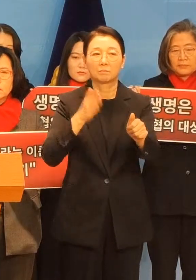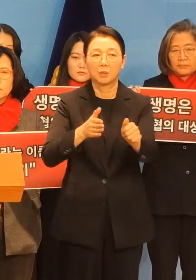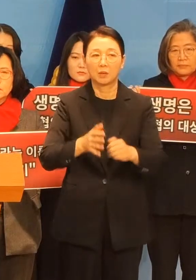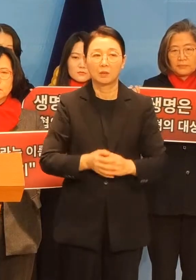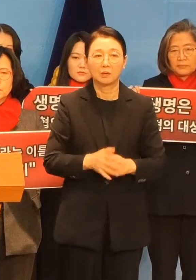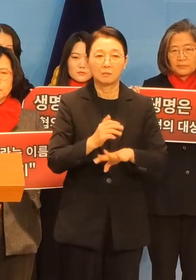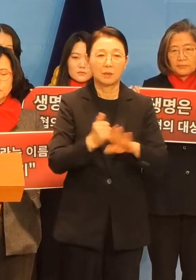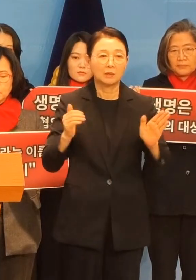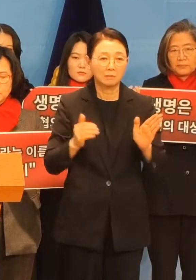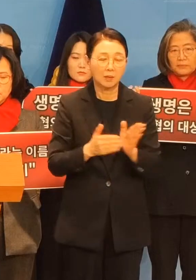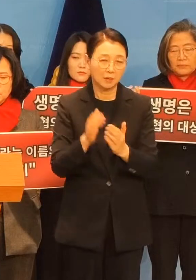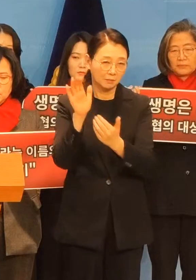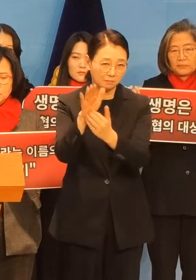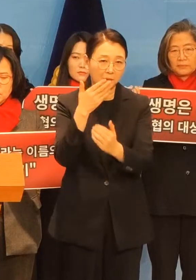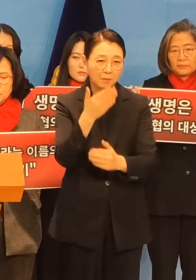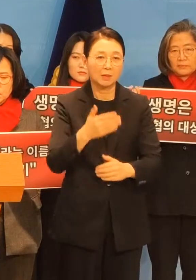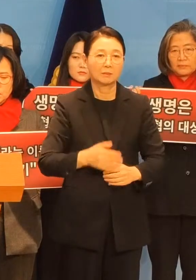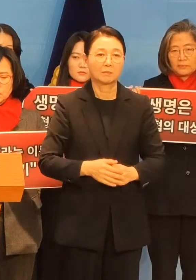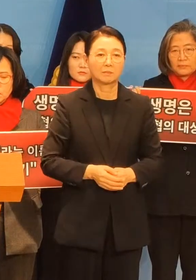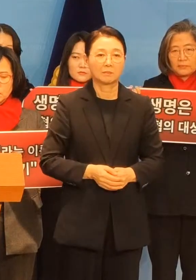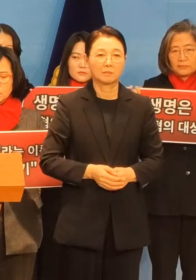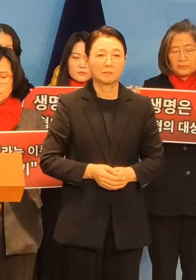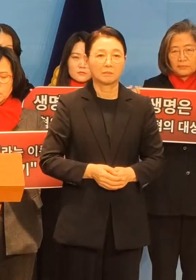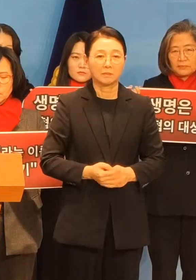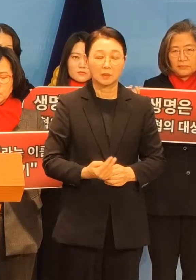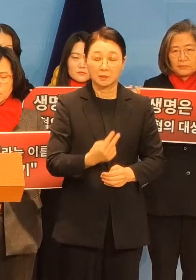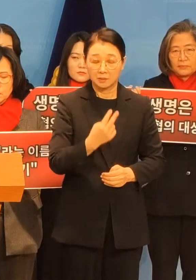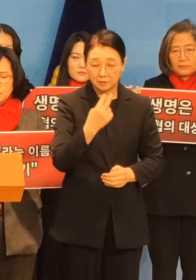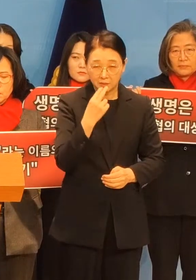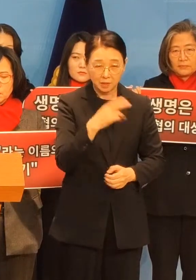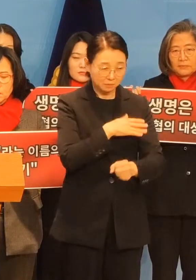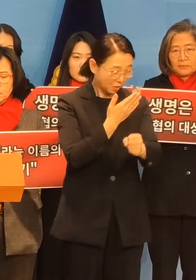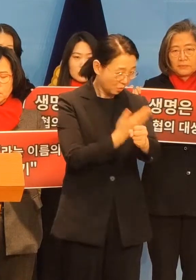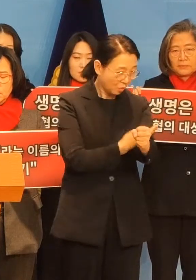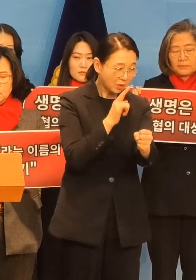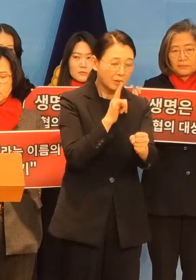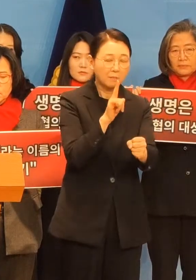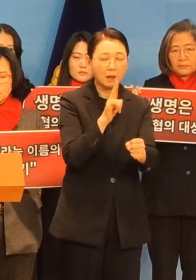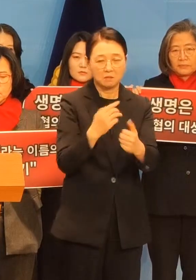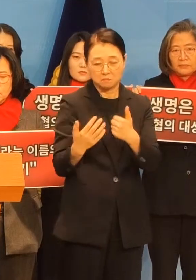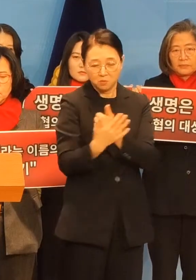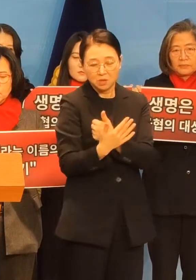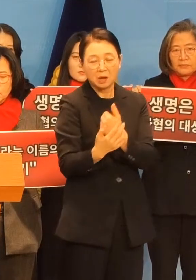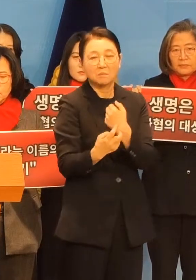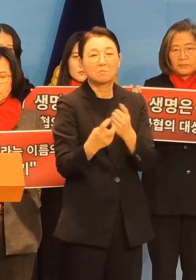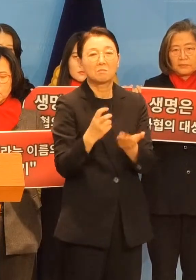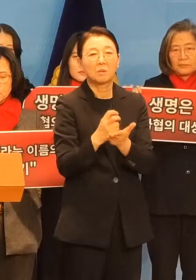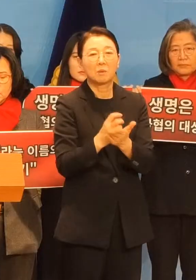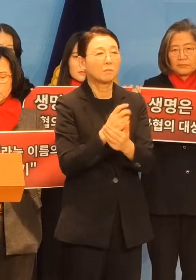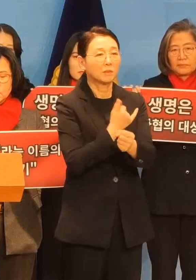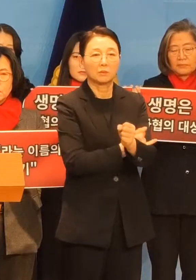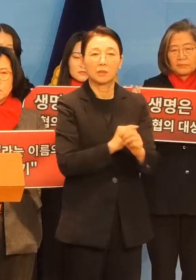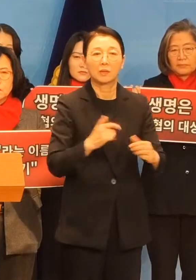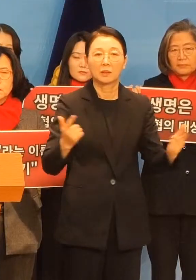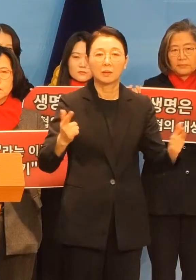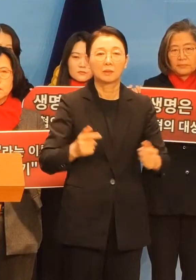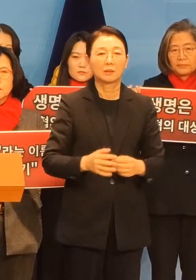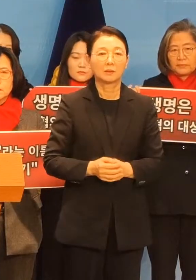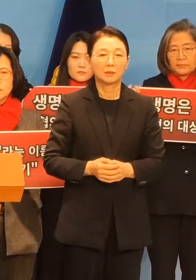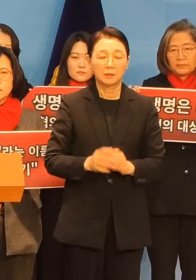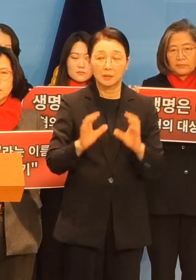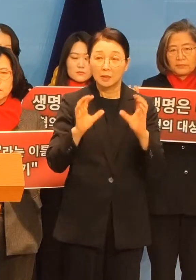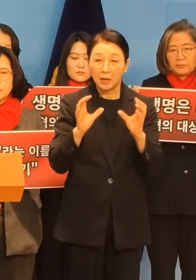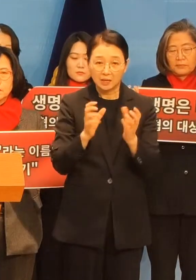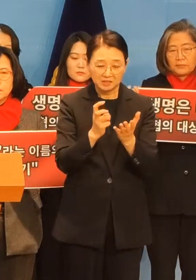우리는 끝까지 막아낼 것이다. 생명을 권리라는 말로 포장한 법은 인권이 아니다. 태아를